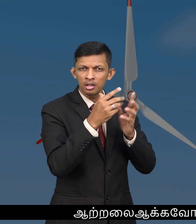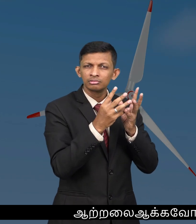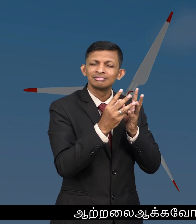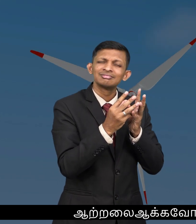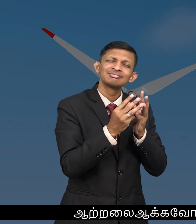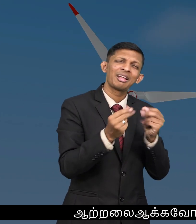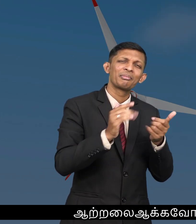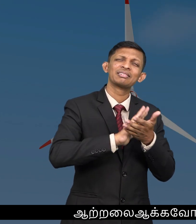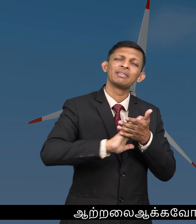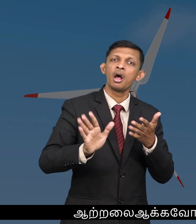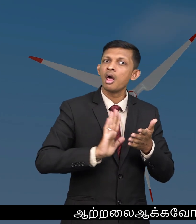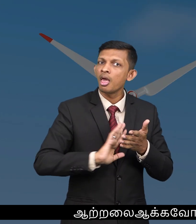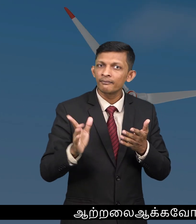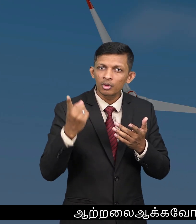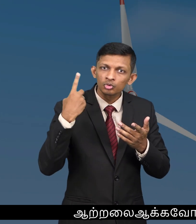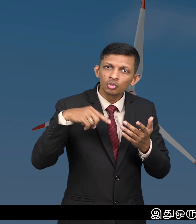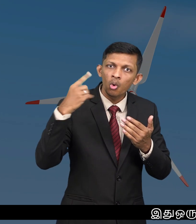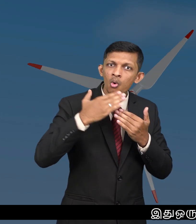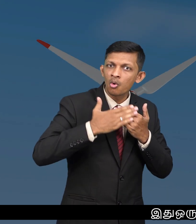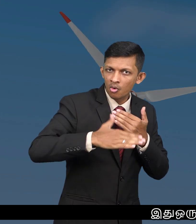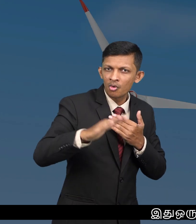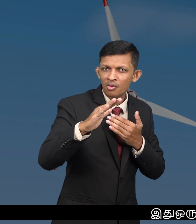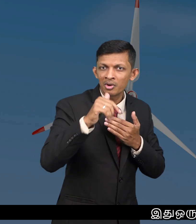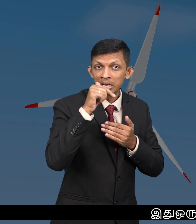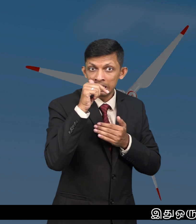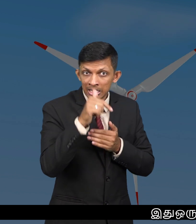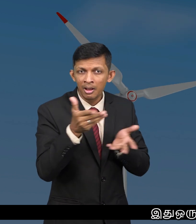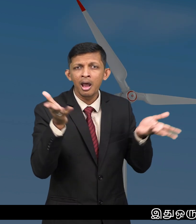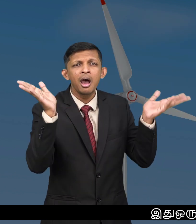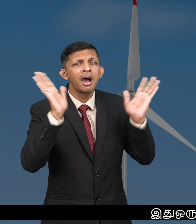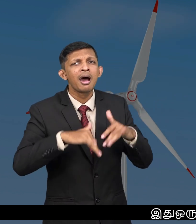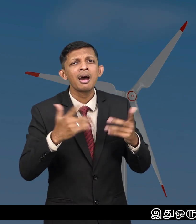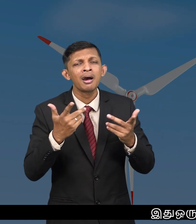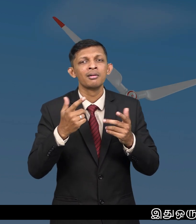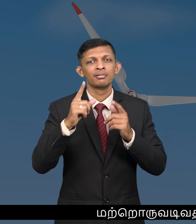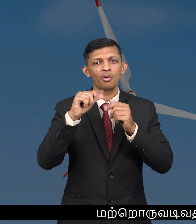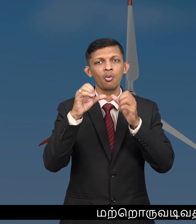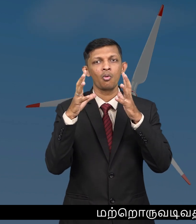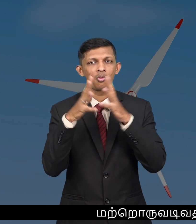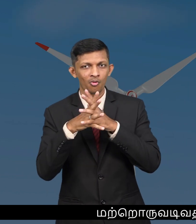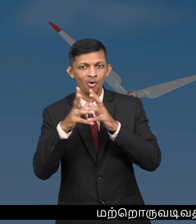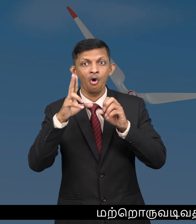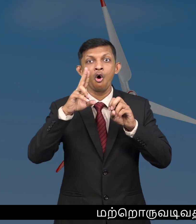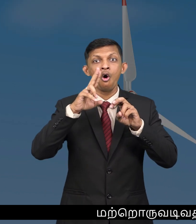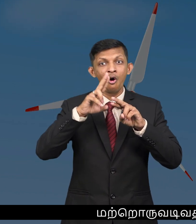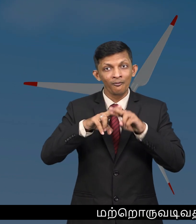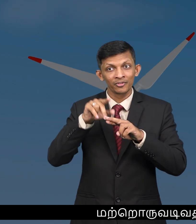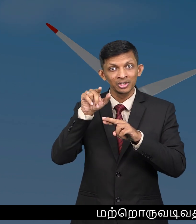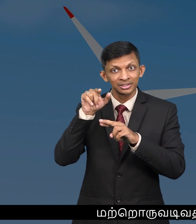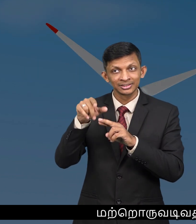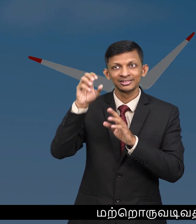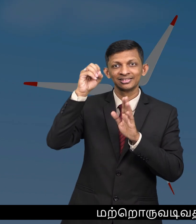ஆக்கவோ அல்லது அழிக்கவோ முடியாது. இது ஒரு வடிவத்திலிருந்து மற்றொரு வடிவத்திற்கு